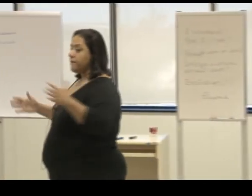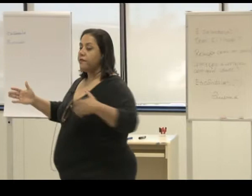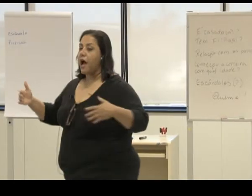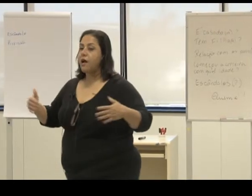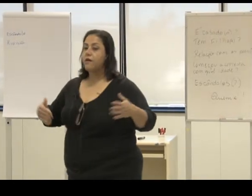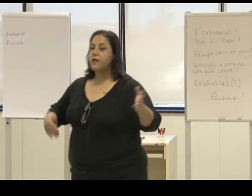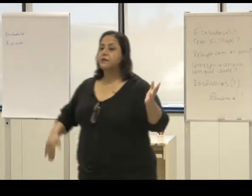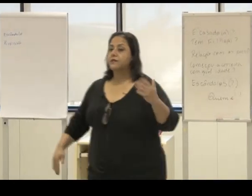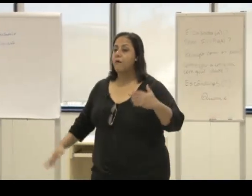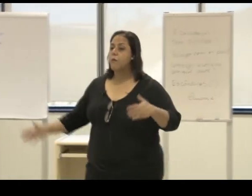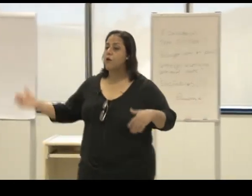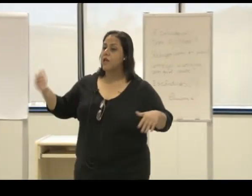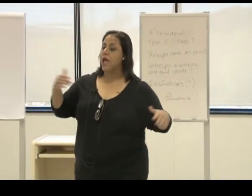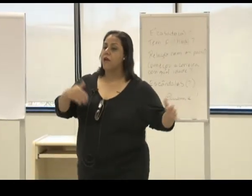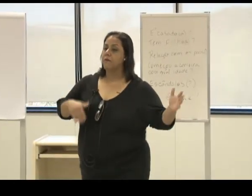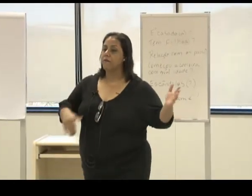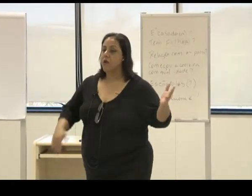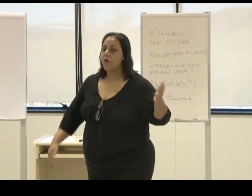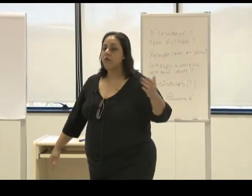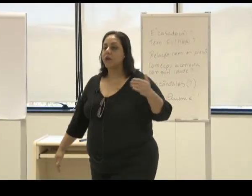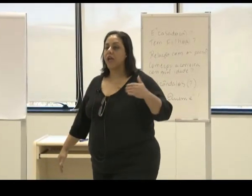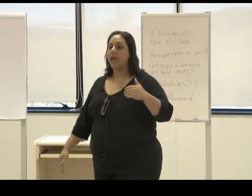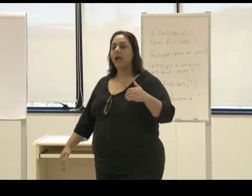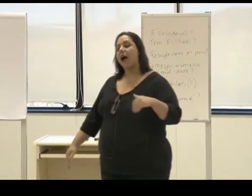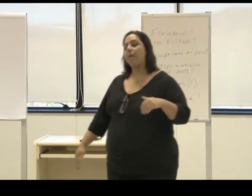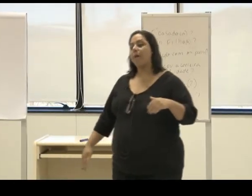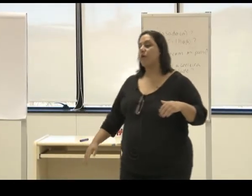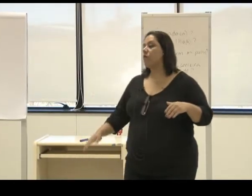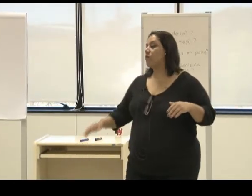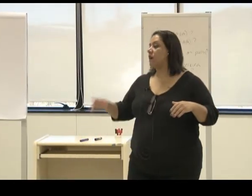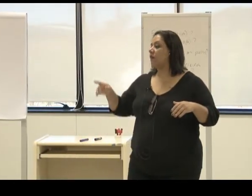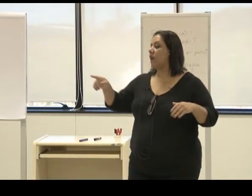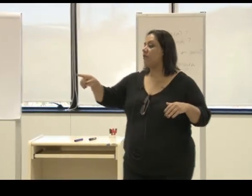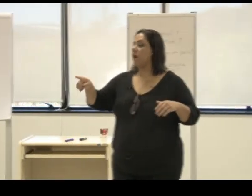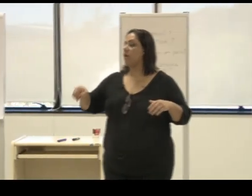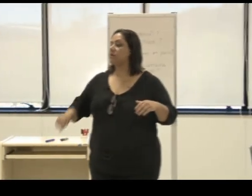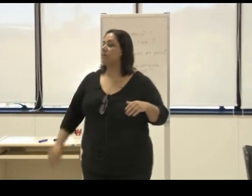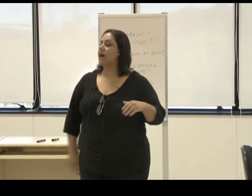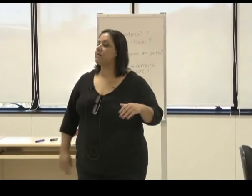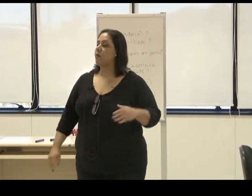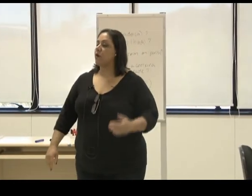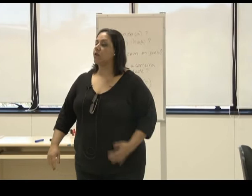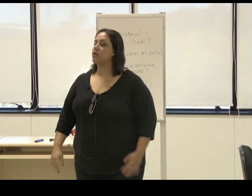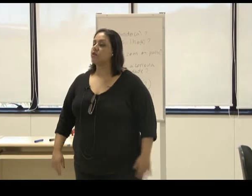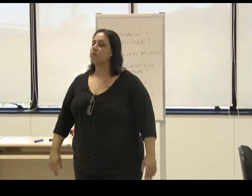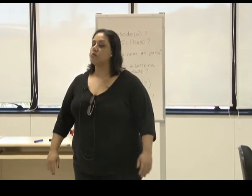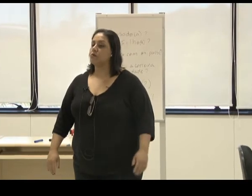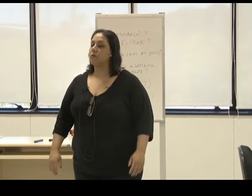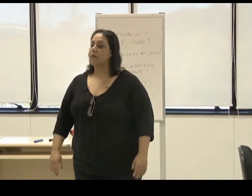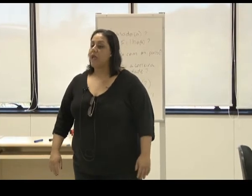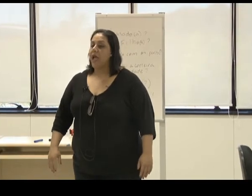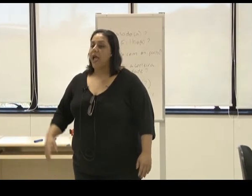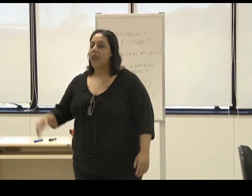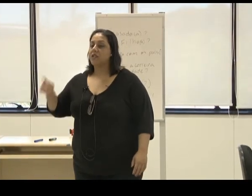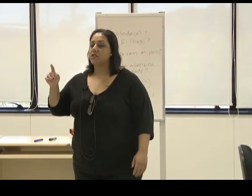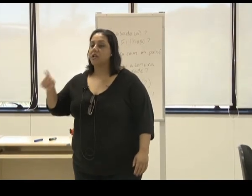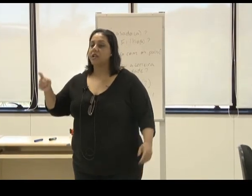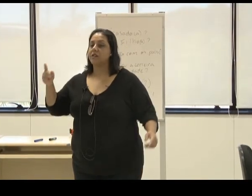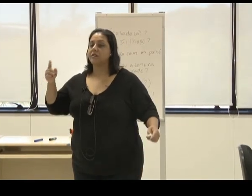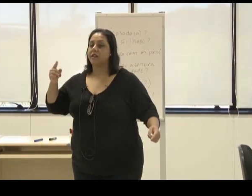Tá? Sabe por quê? Porque a pergunta dela foi a coisa mais importante do mundo. Ela tinha que ensinar